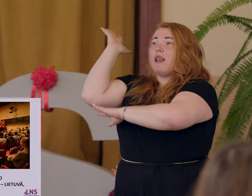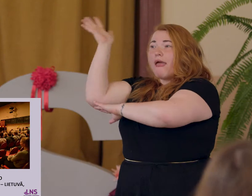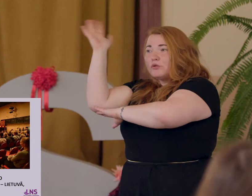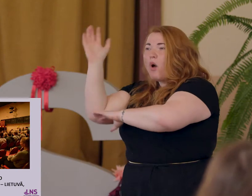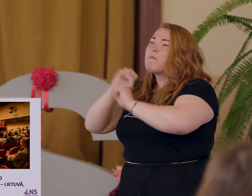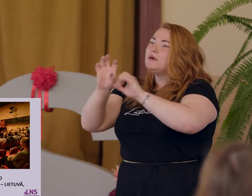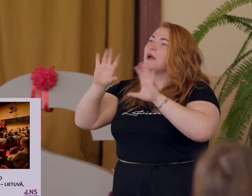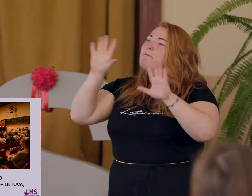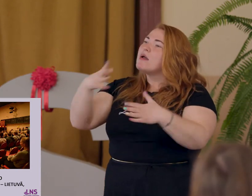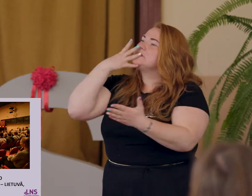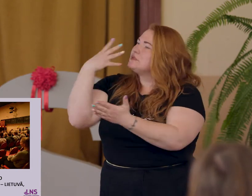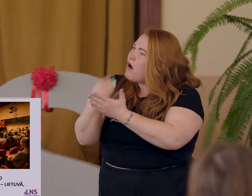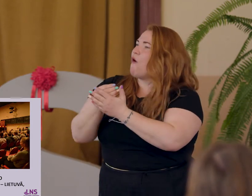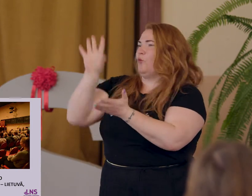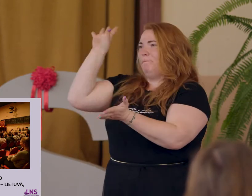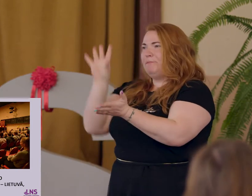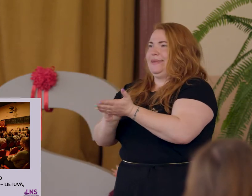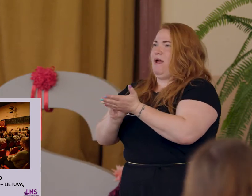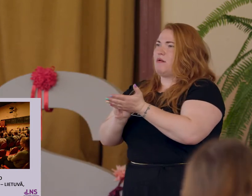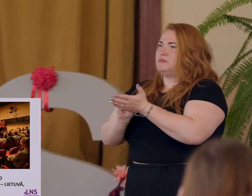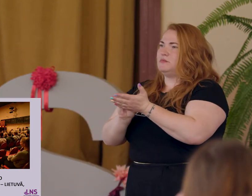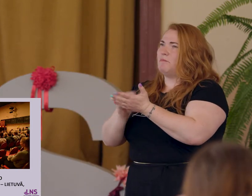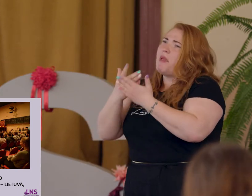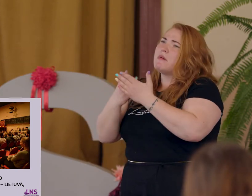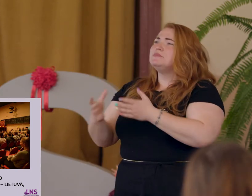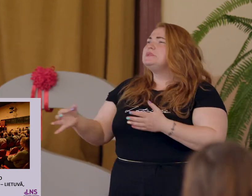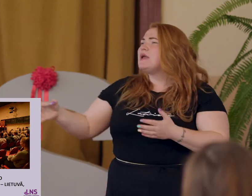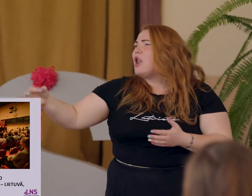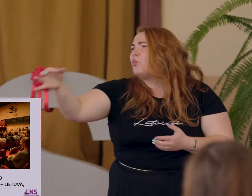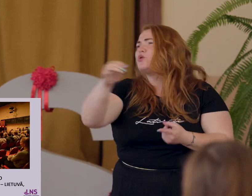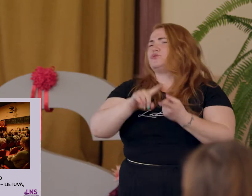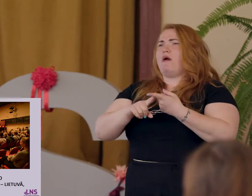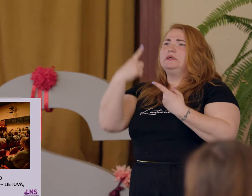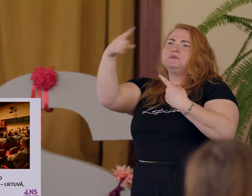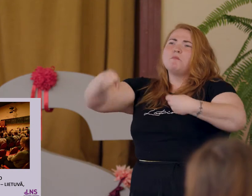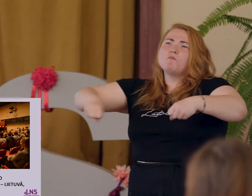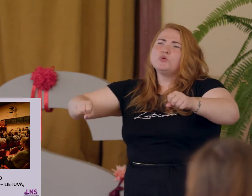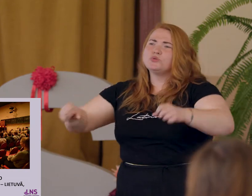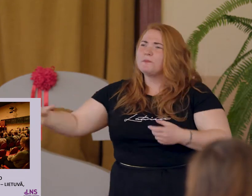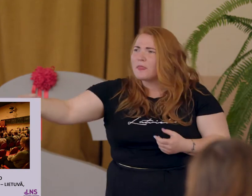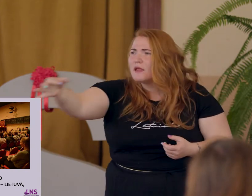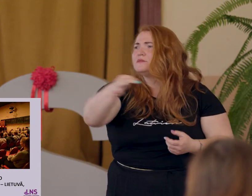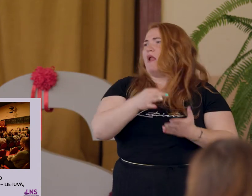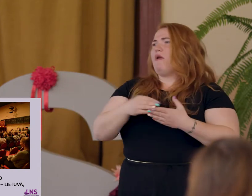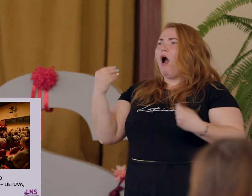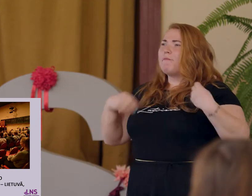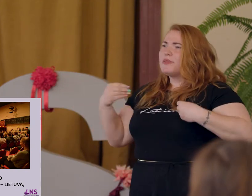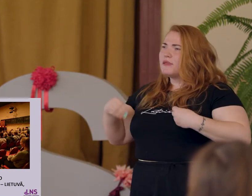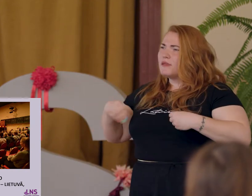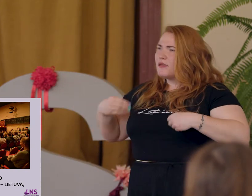valstīm ieradās vieslektori, kas stāstīja savu pieredzi, kā viņi, kā motociklus